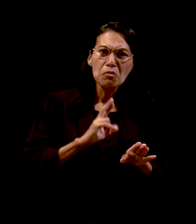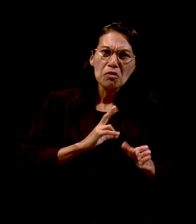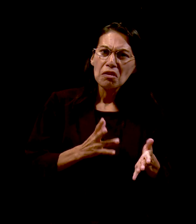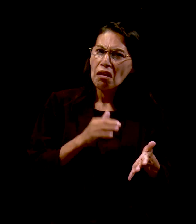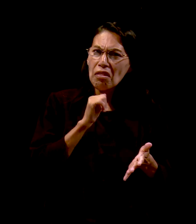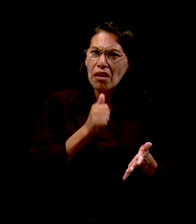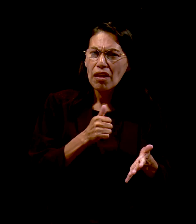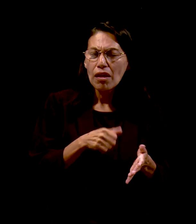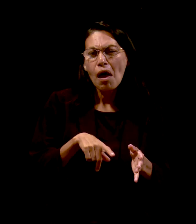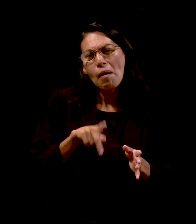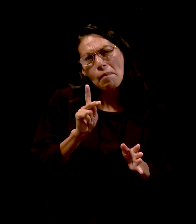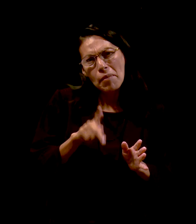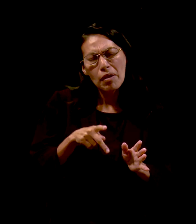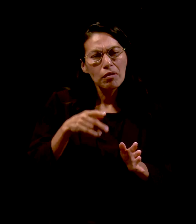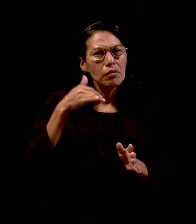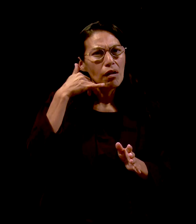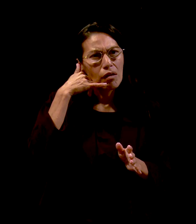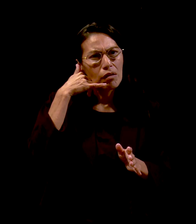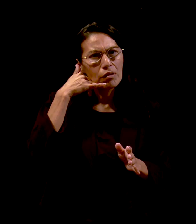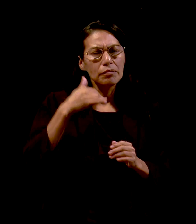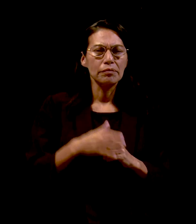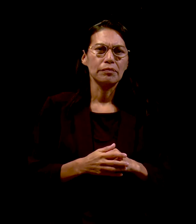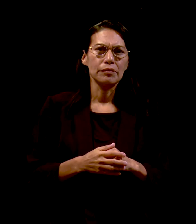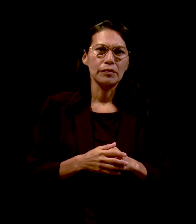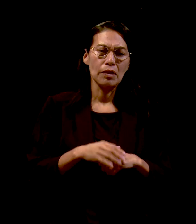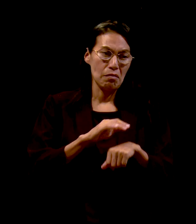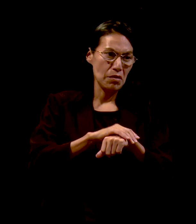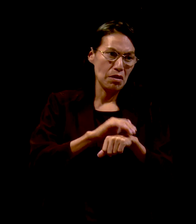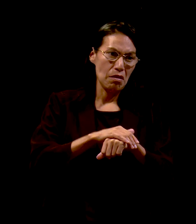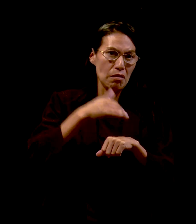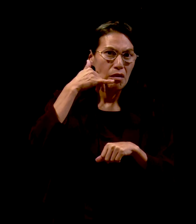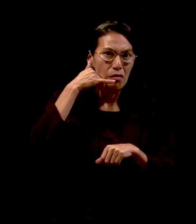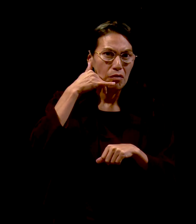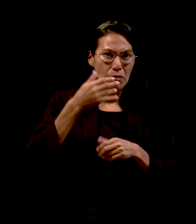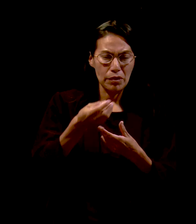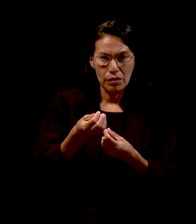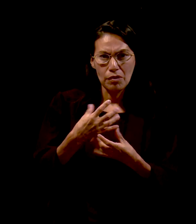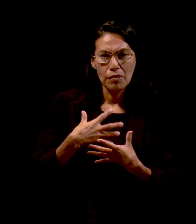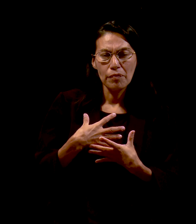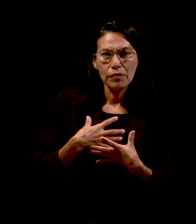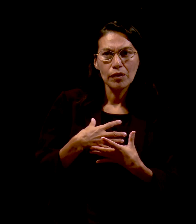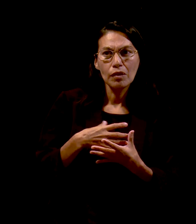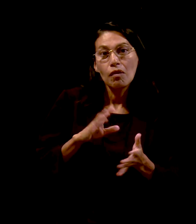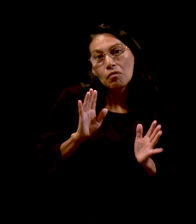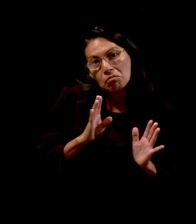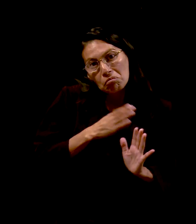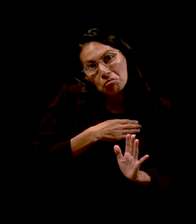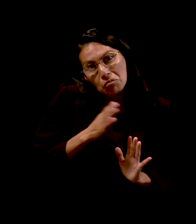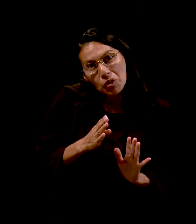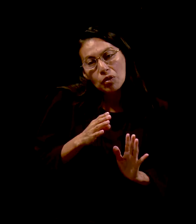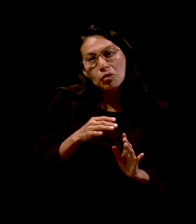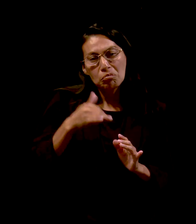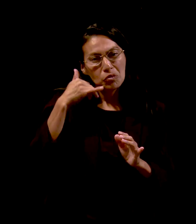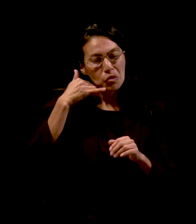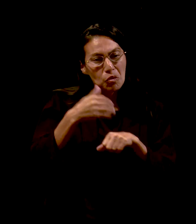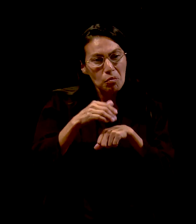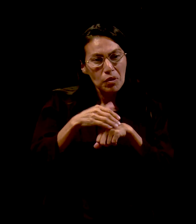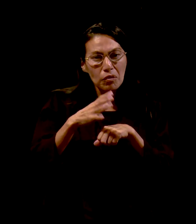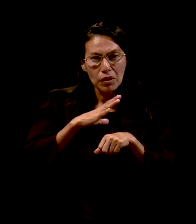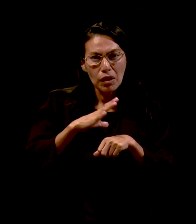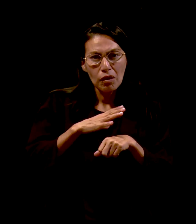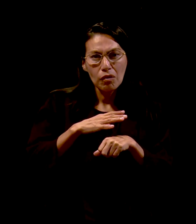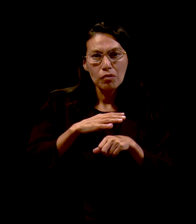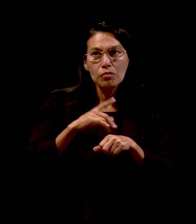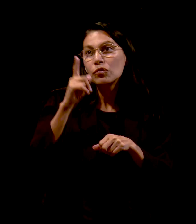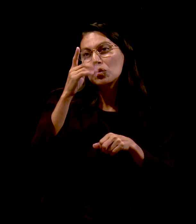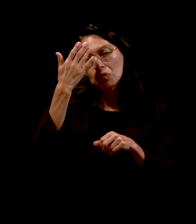el número de teléfono y yo dije bueno señor si de alguna manera apareció vamos a hacer la gestión porque no antes